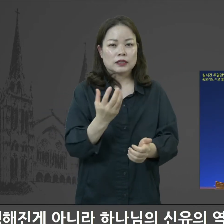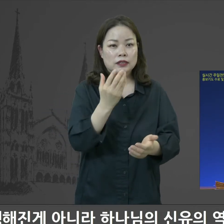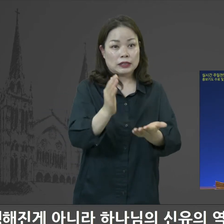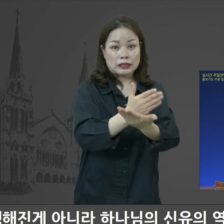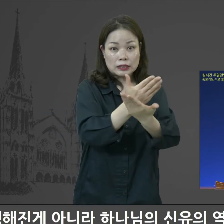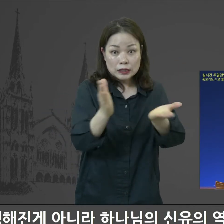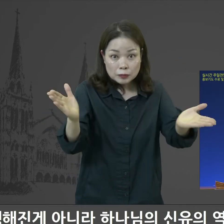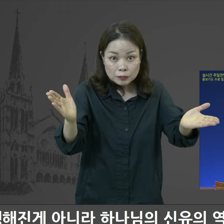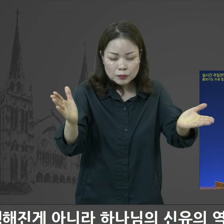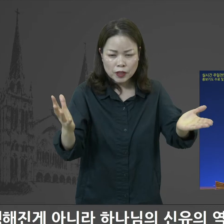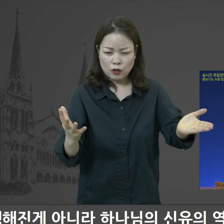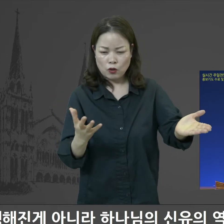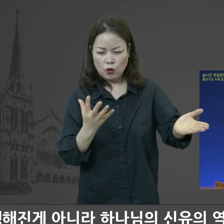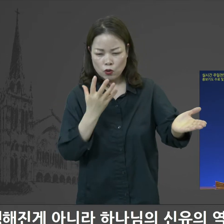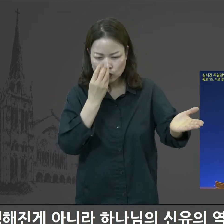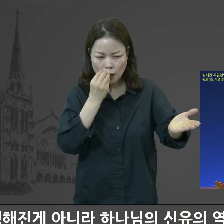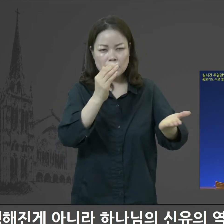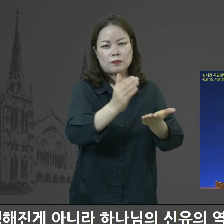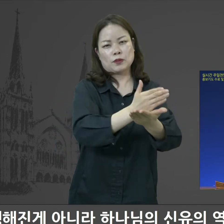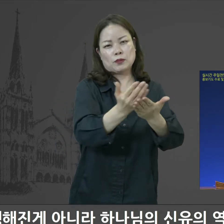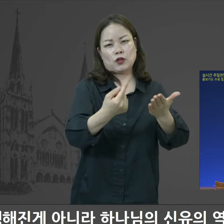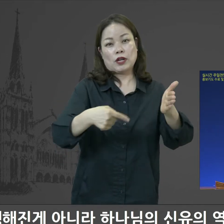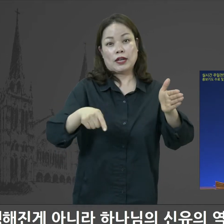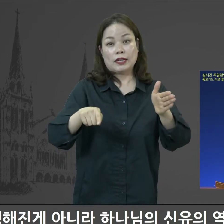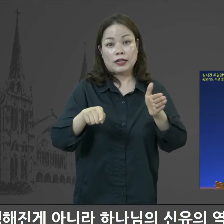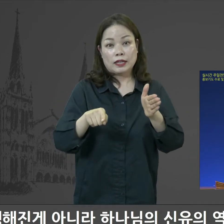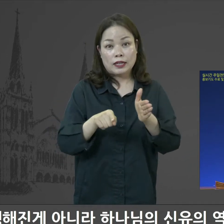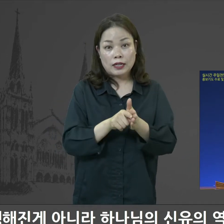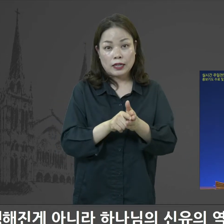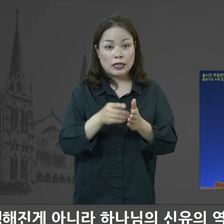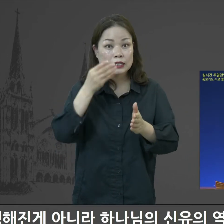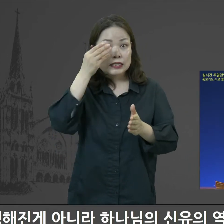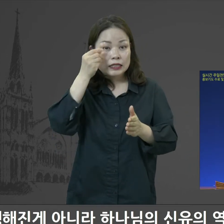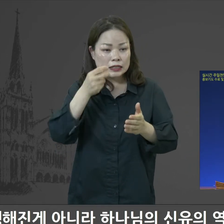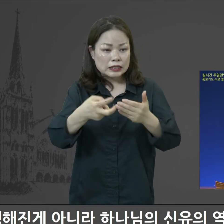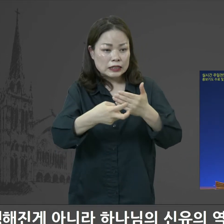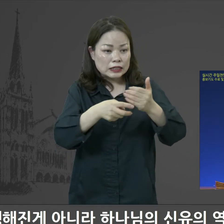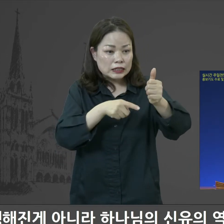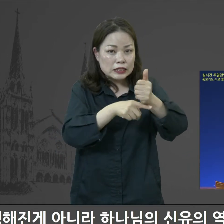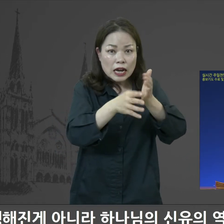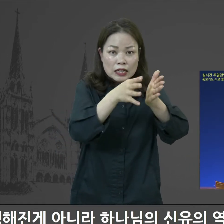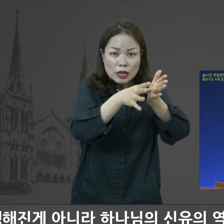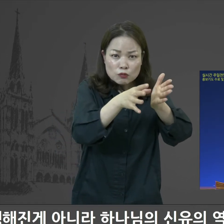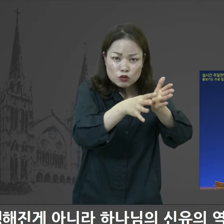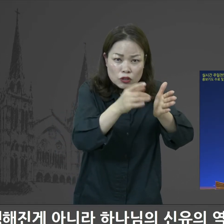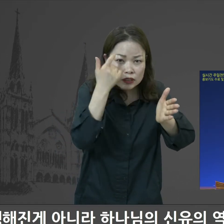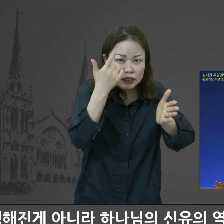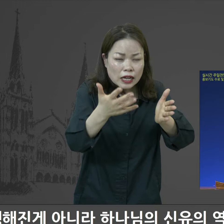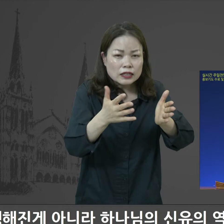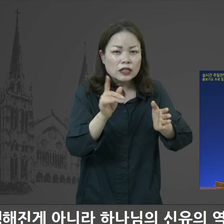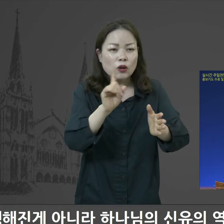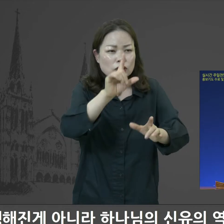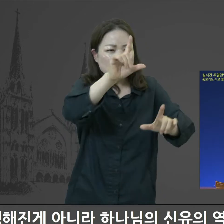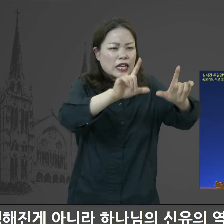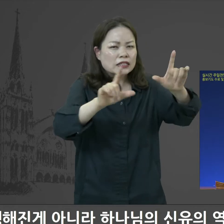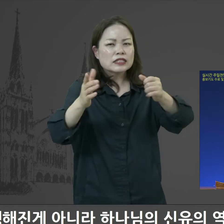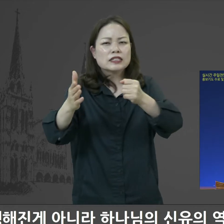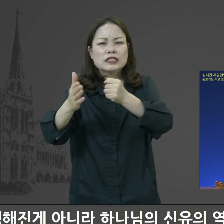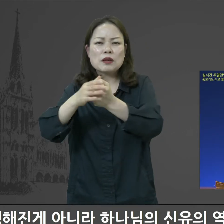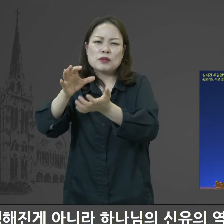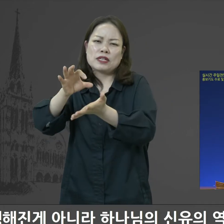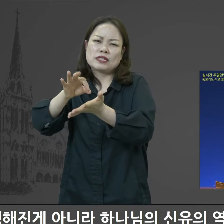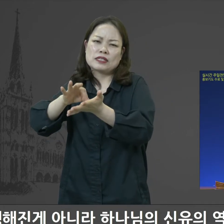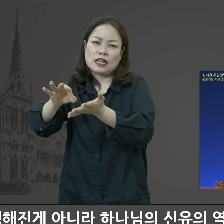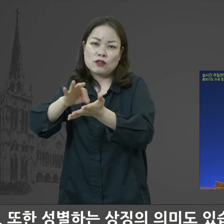상징의 의미도 있다는 것을 알 수 있습니다. 기름이 의학적 목적으로 사용되었는지 어떤 종류의 상징 때문에